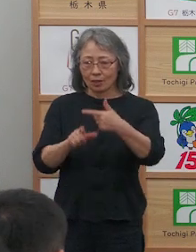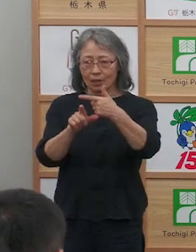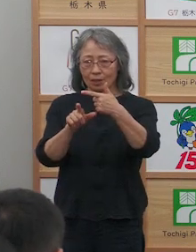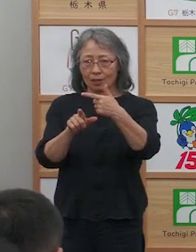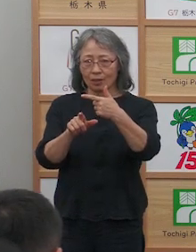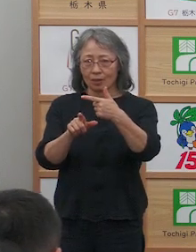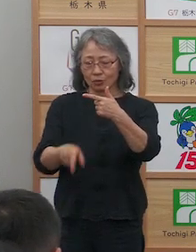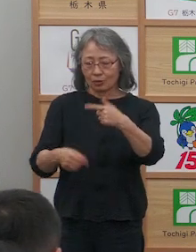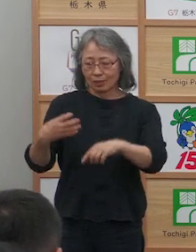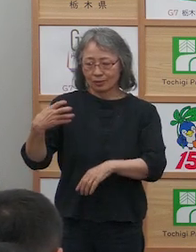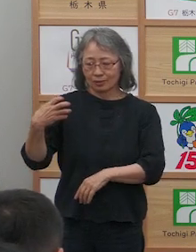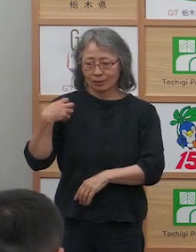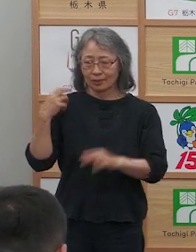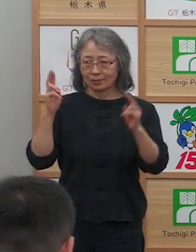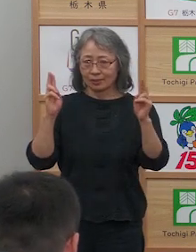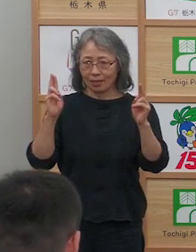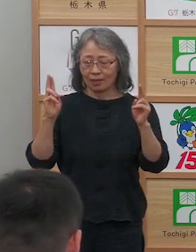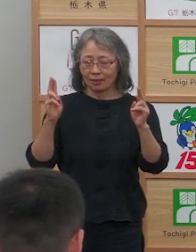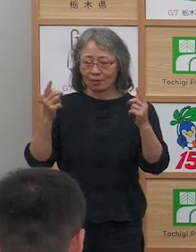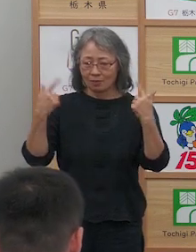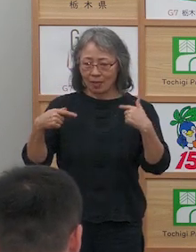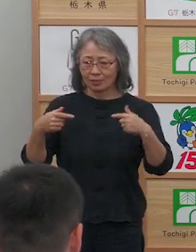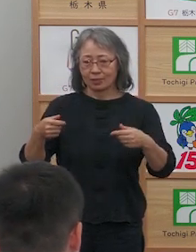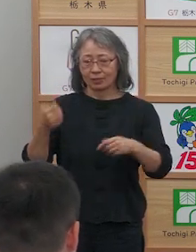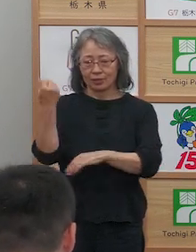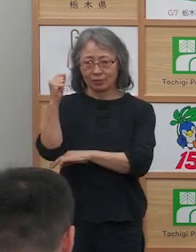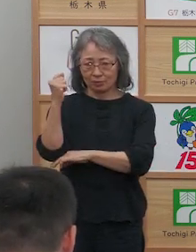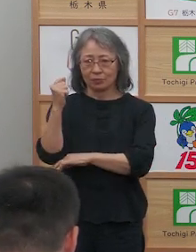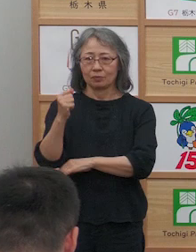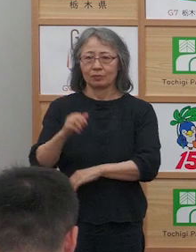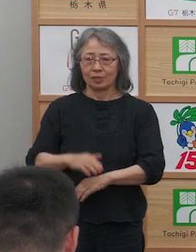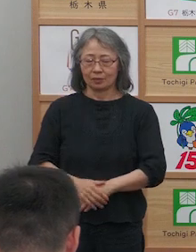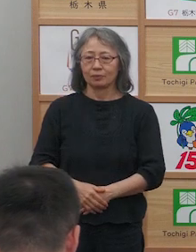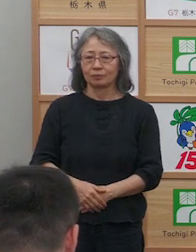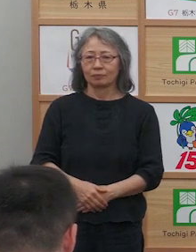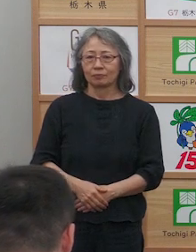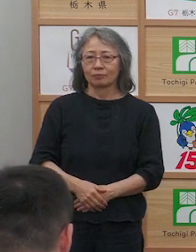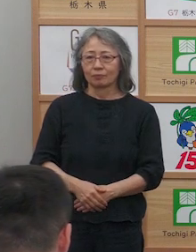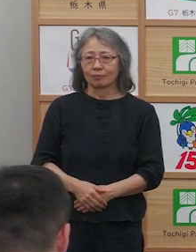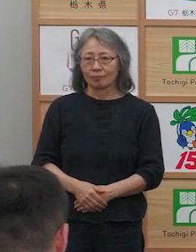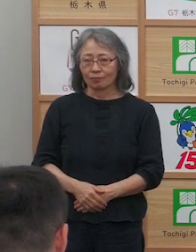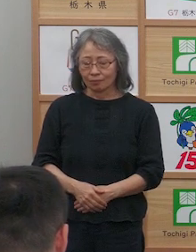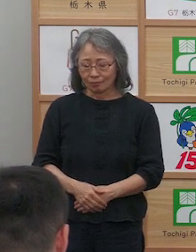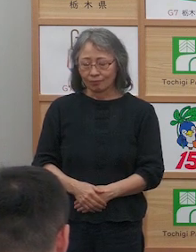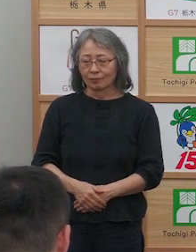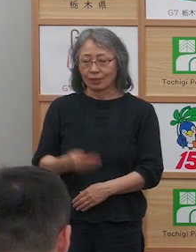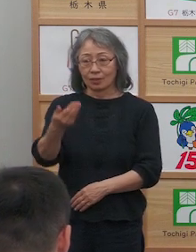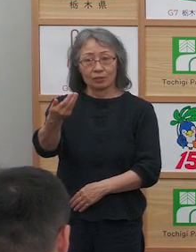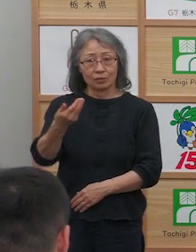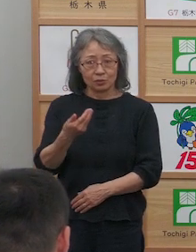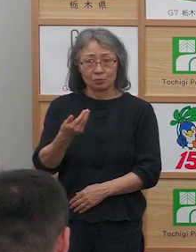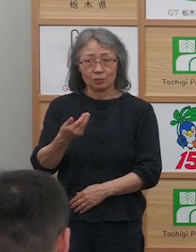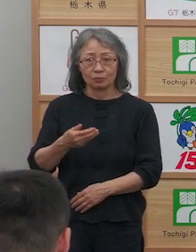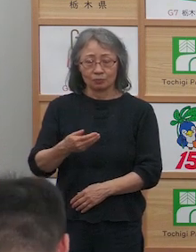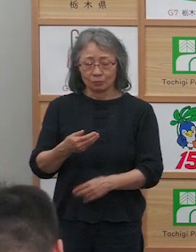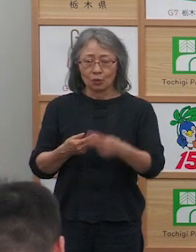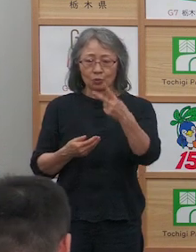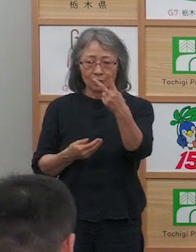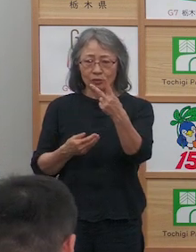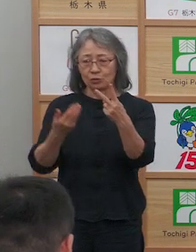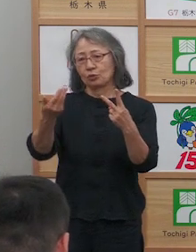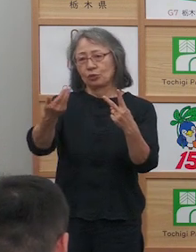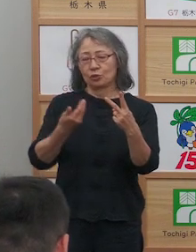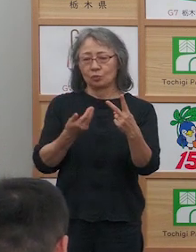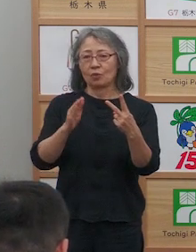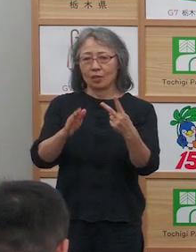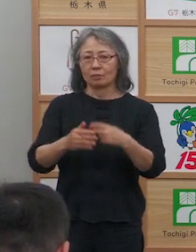事社、6月幹事社の毎日新聞池田です。私から代表質問、1問ずつ計2問